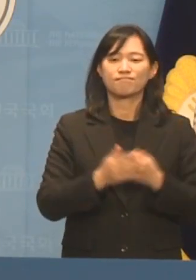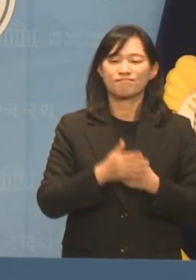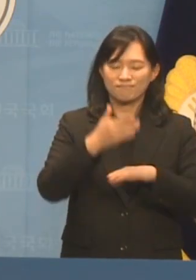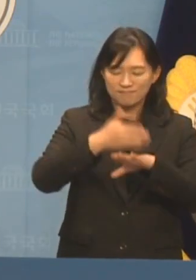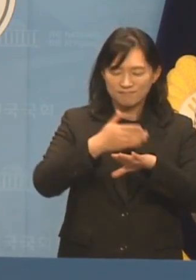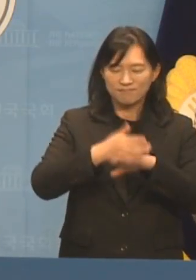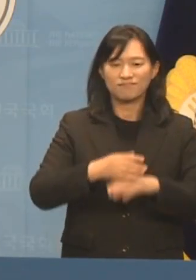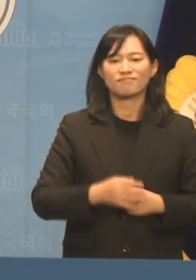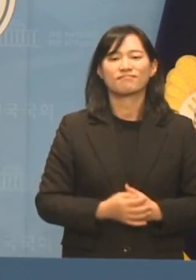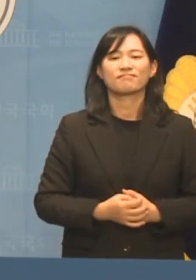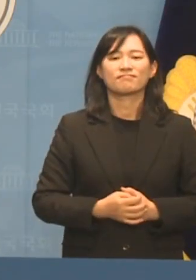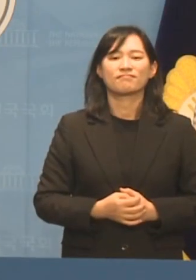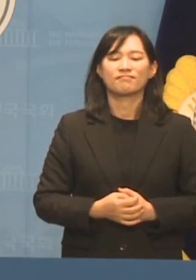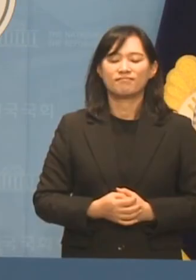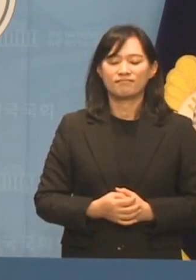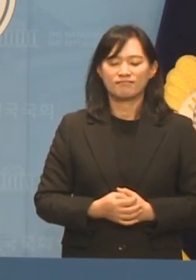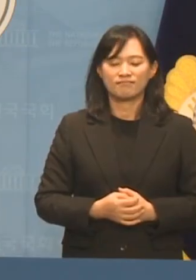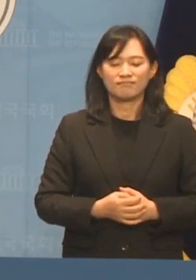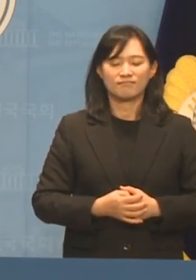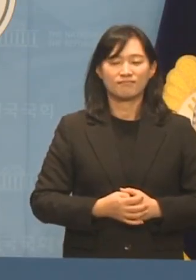고맙습니다.